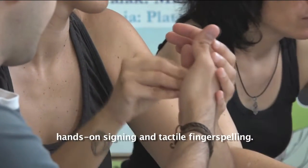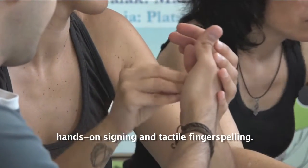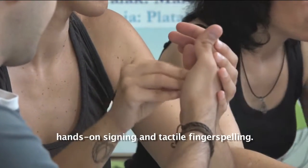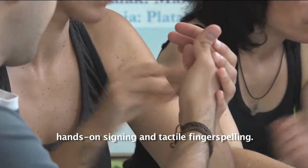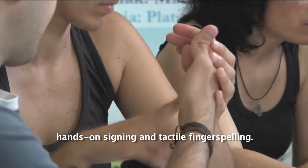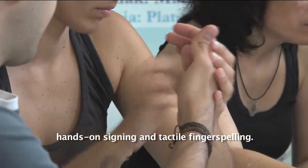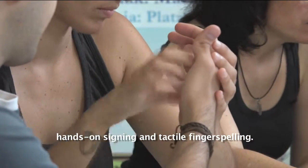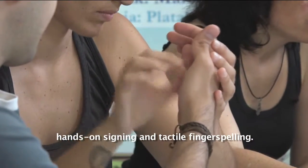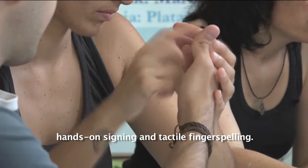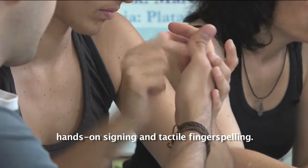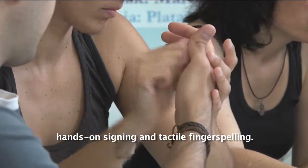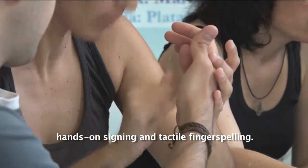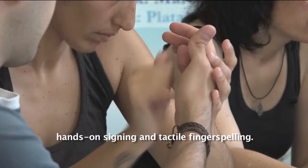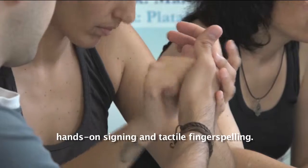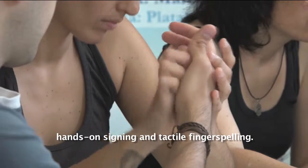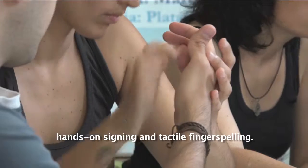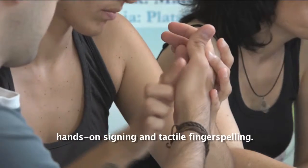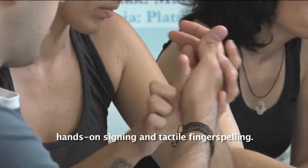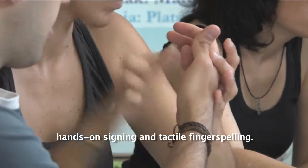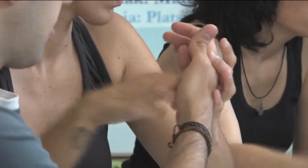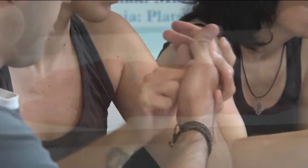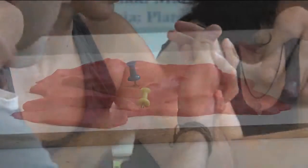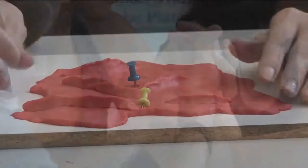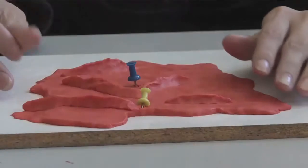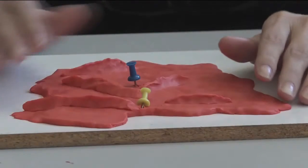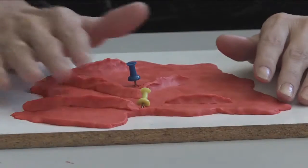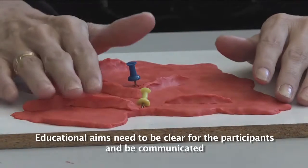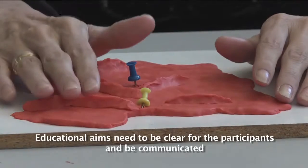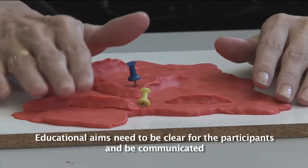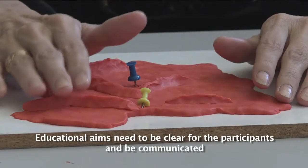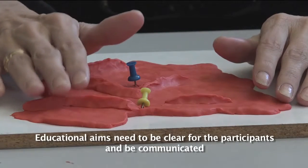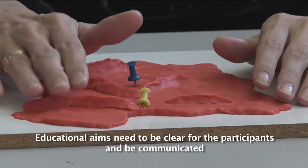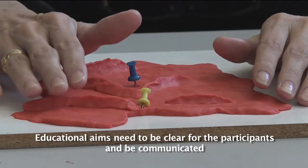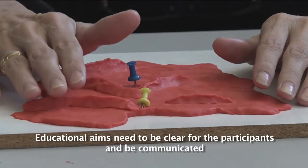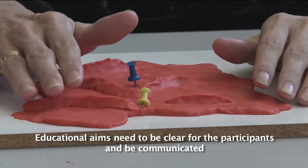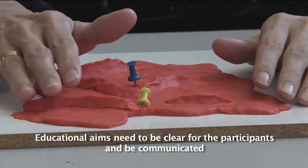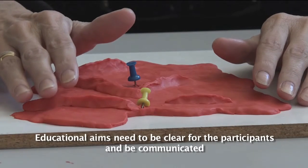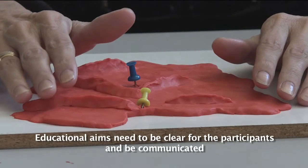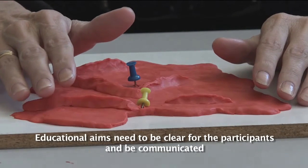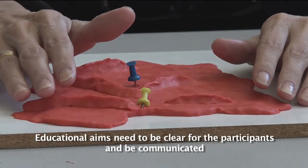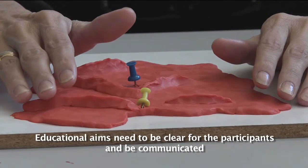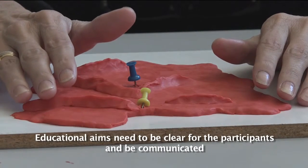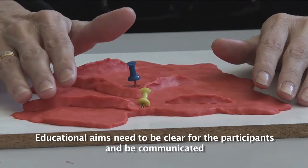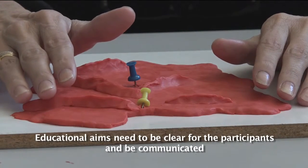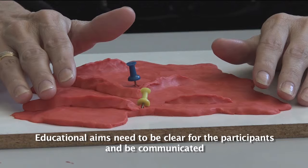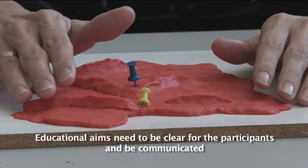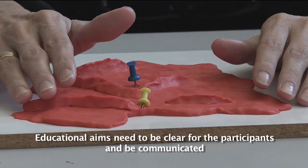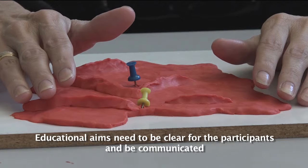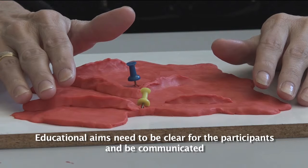y el sistema dactilológico sobre la palma de la mano. Los objetivos educativos tienen que estar muy claros para los